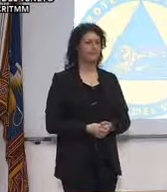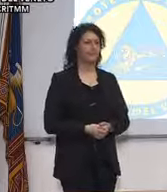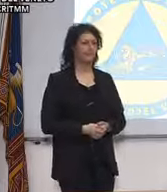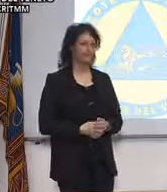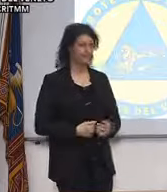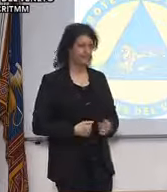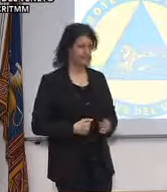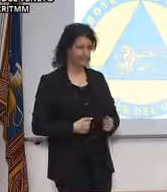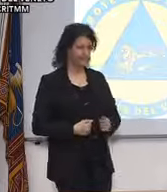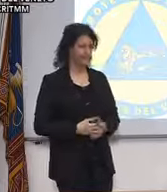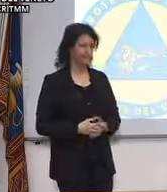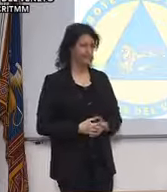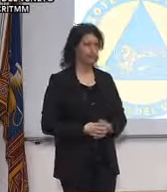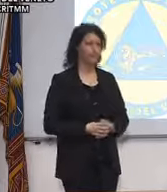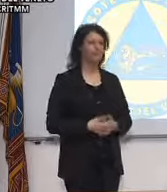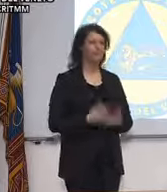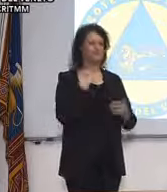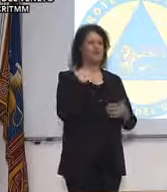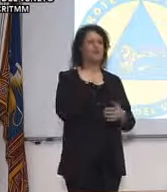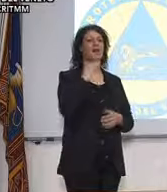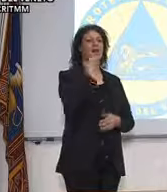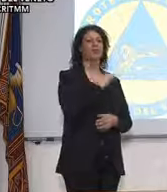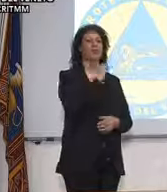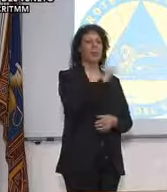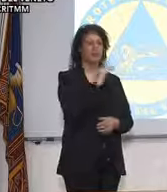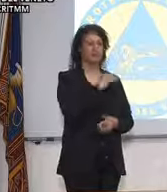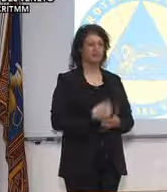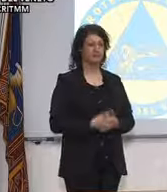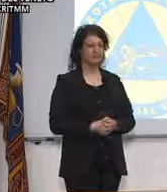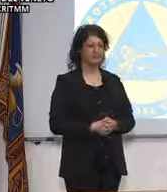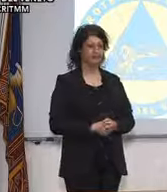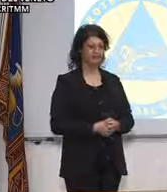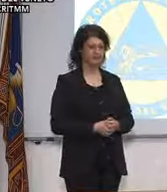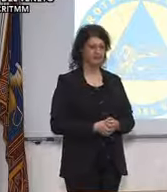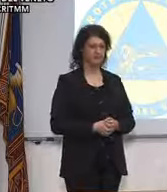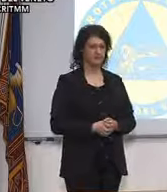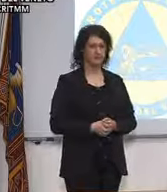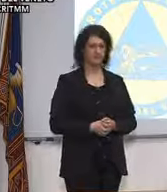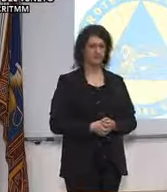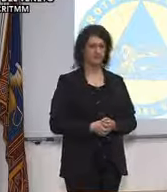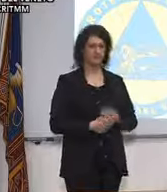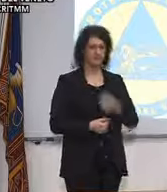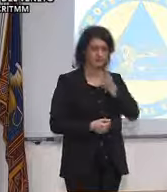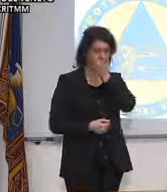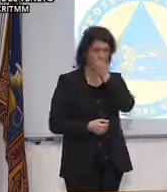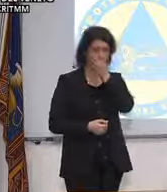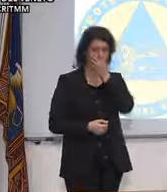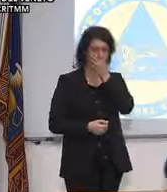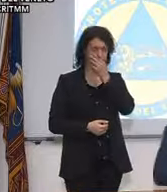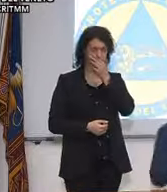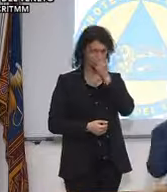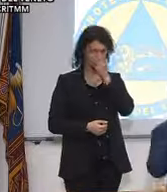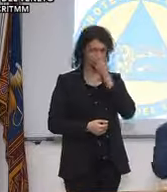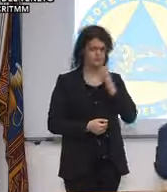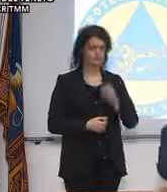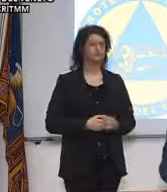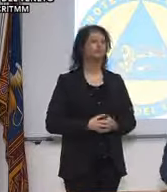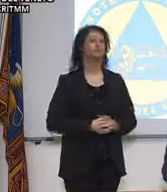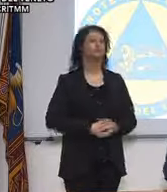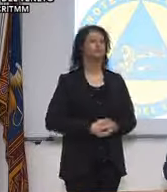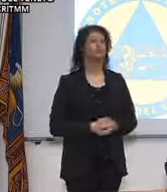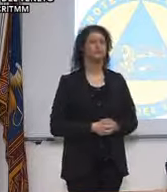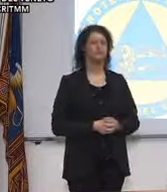Che era la domanda della collega di Russia, ricordo. Un attimo ragazzi che finiamo. Scusa, noi ci portiamo fuori perché non vai, vai, sì, ti